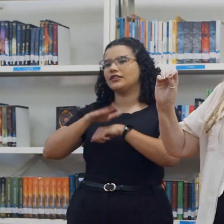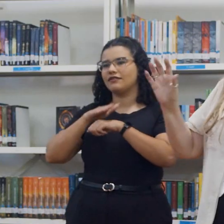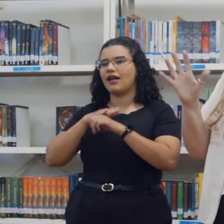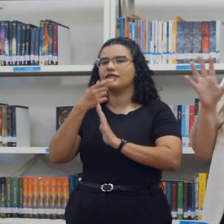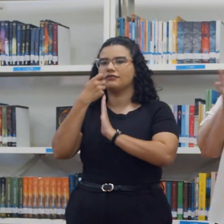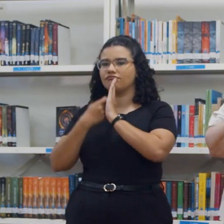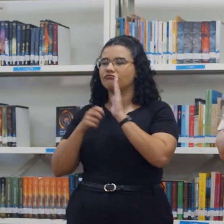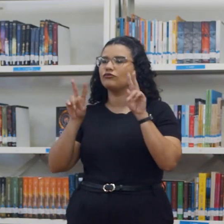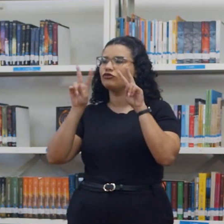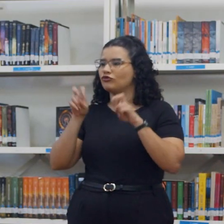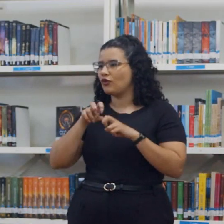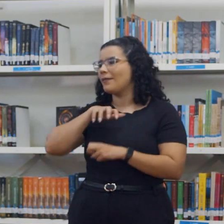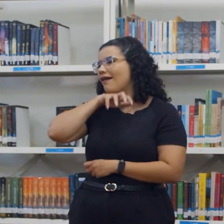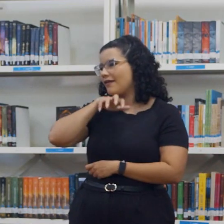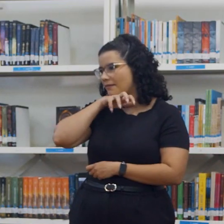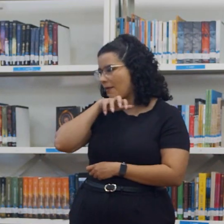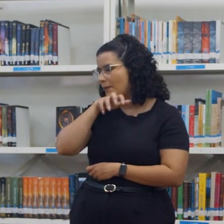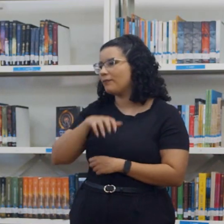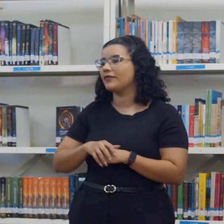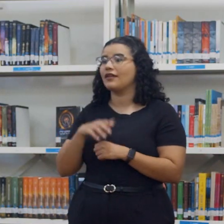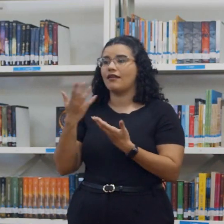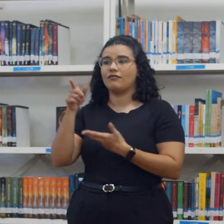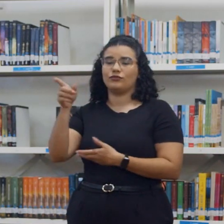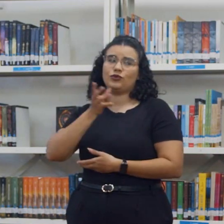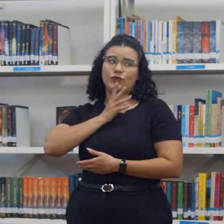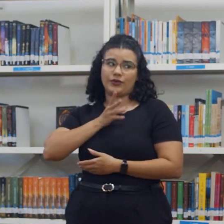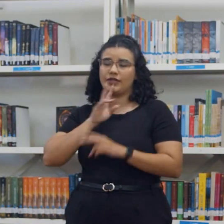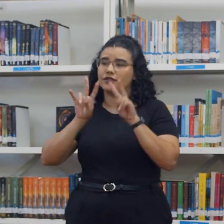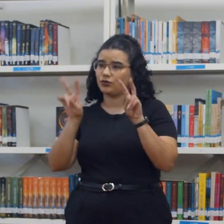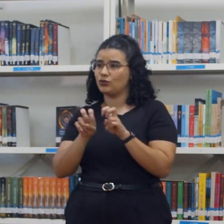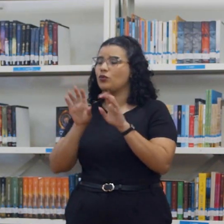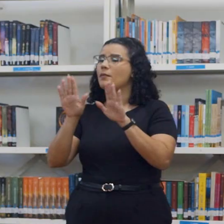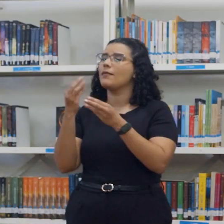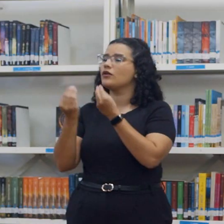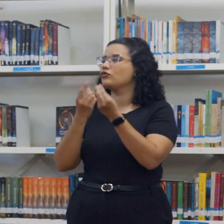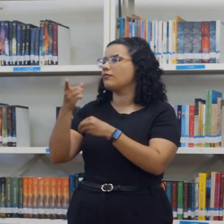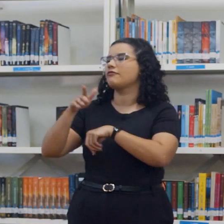Tá. Porque é um assunto que você domina. Agora, como você vai escrever?